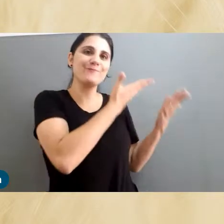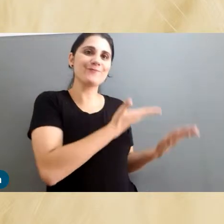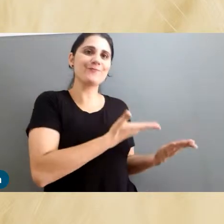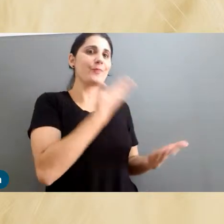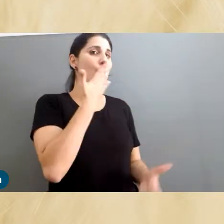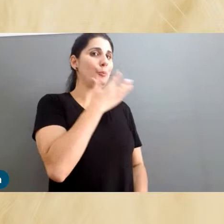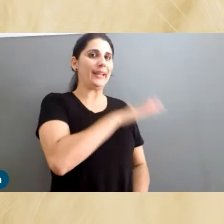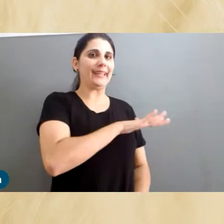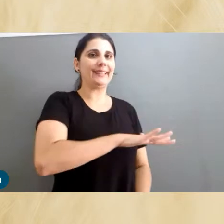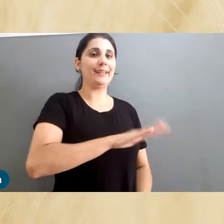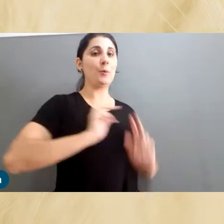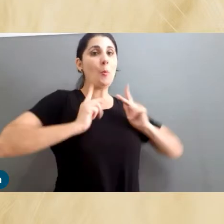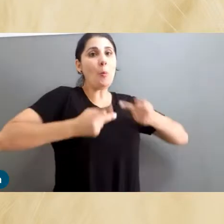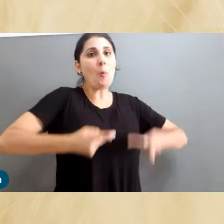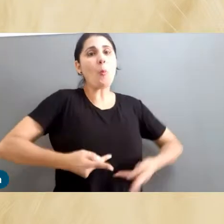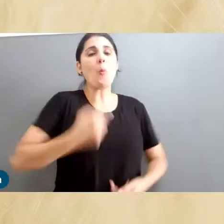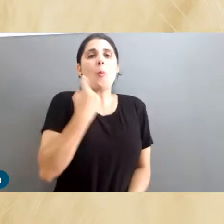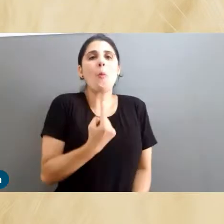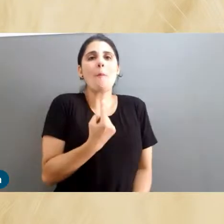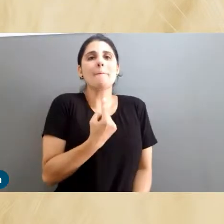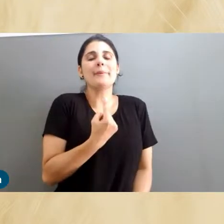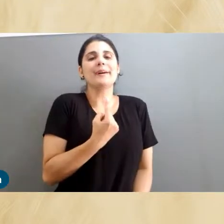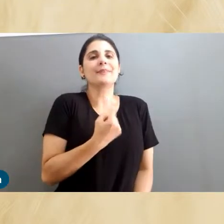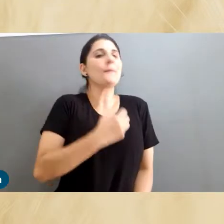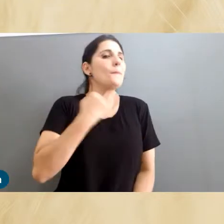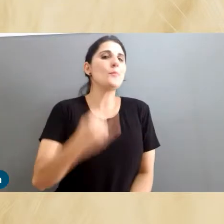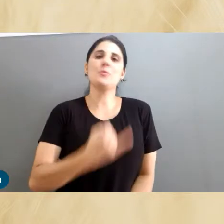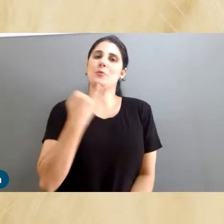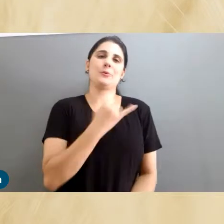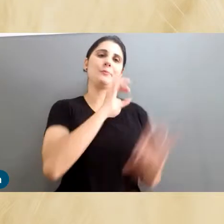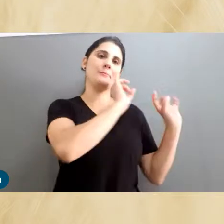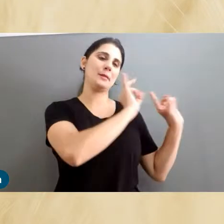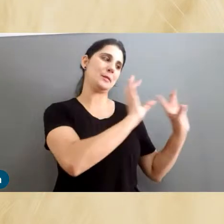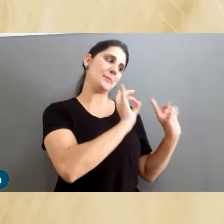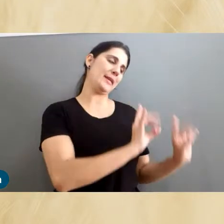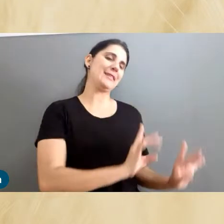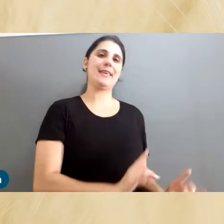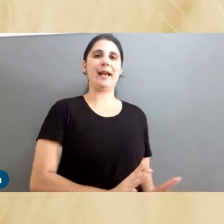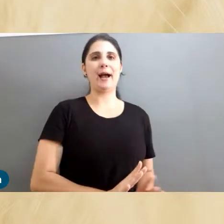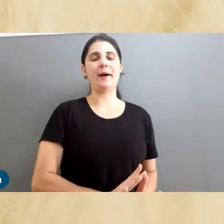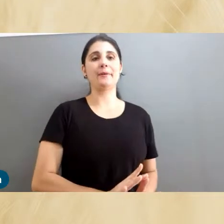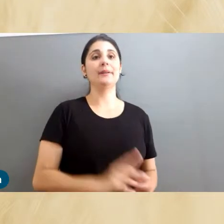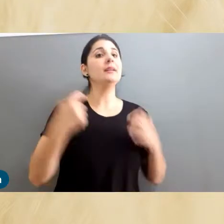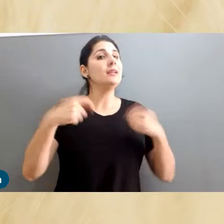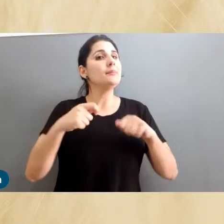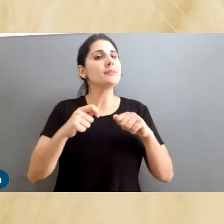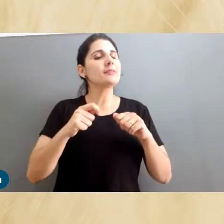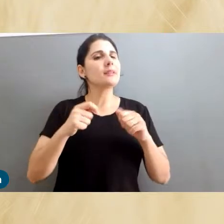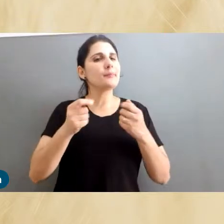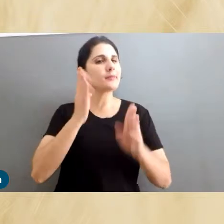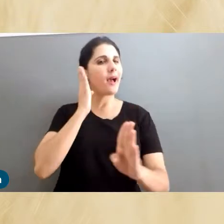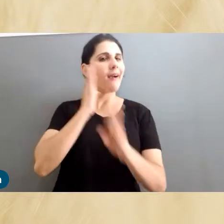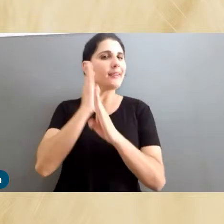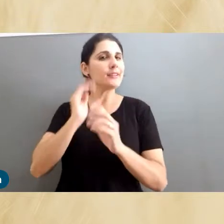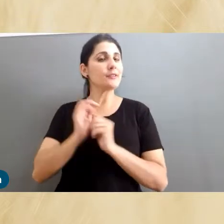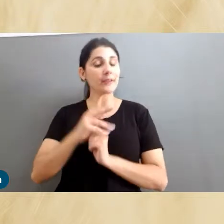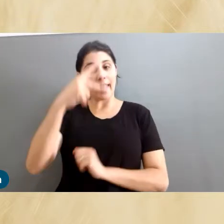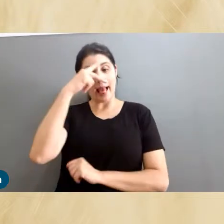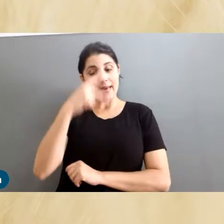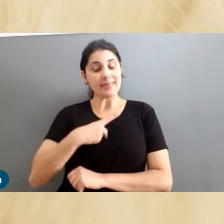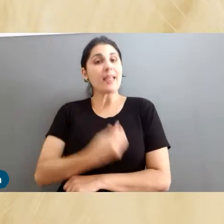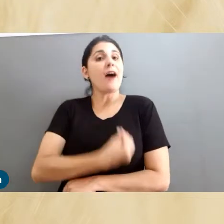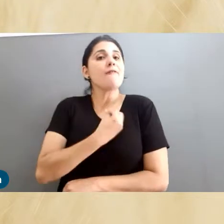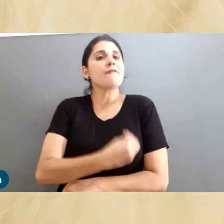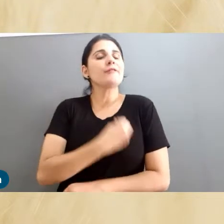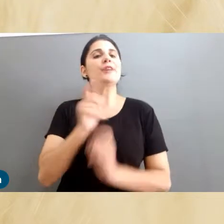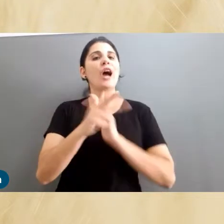humano, diante de uma criança, para ele era muito importante. E nós precisamos começar a identificar na nossa vida as